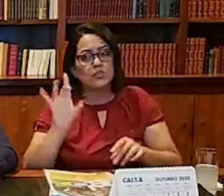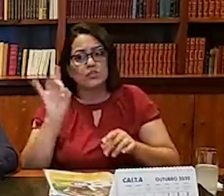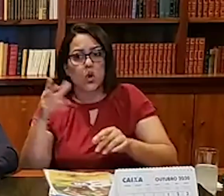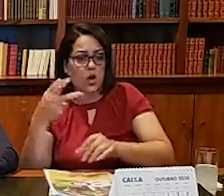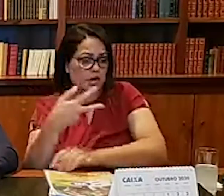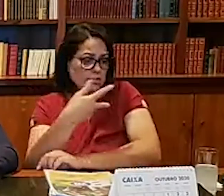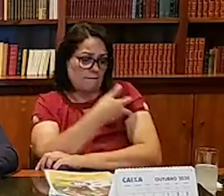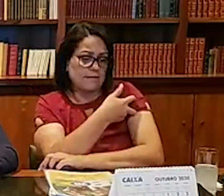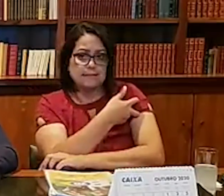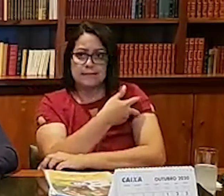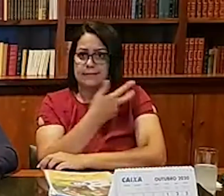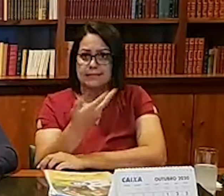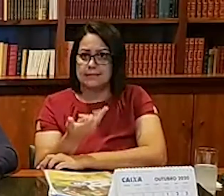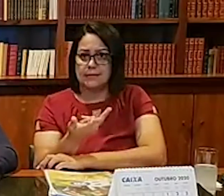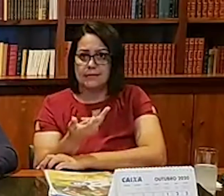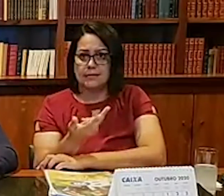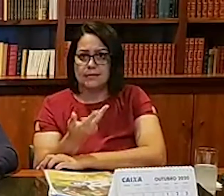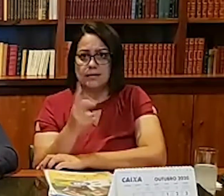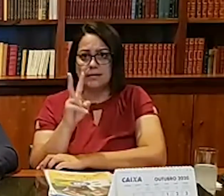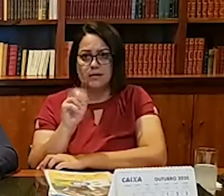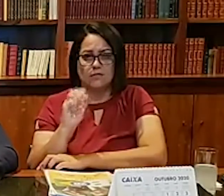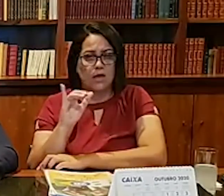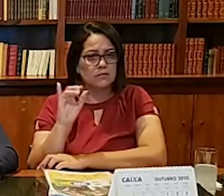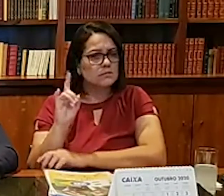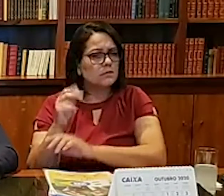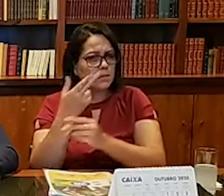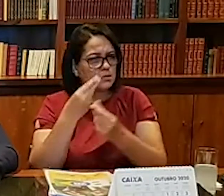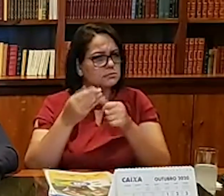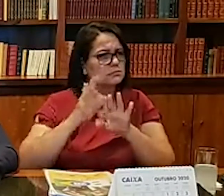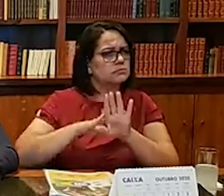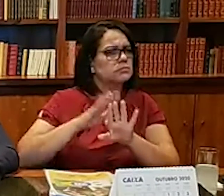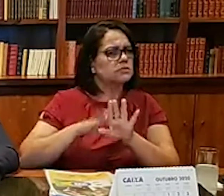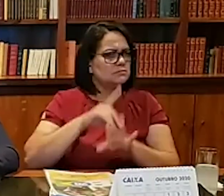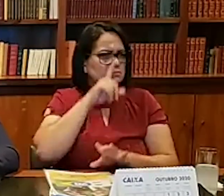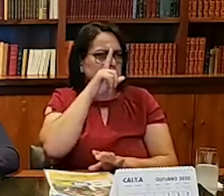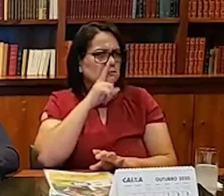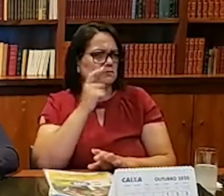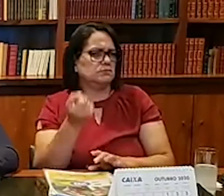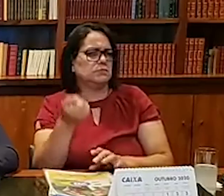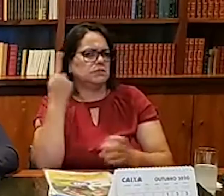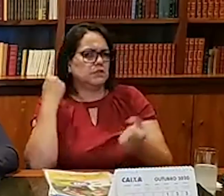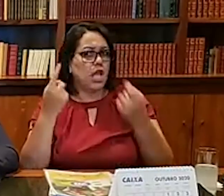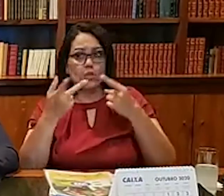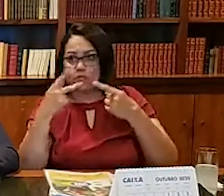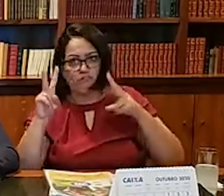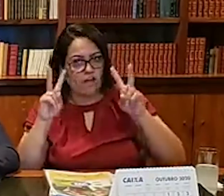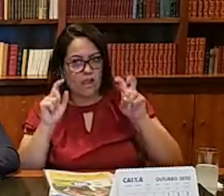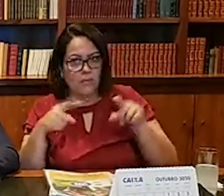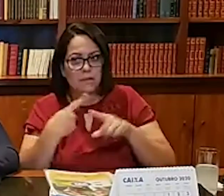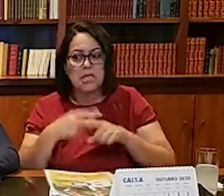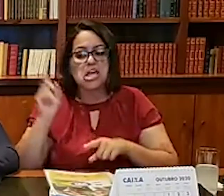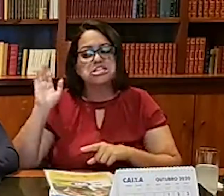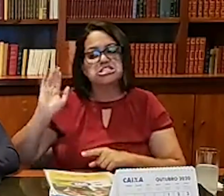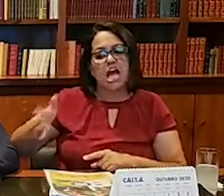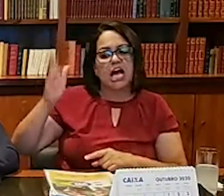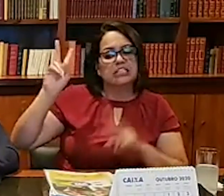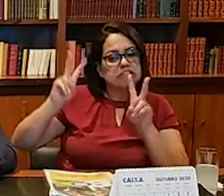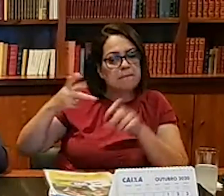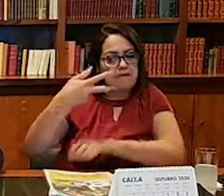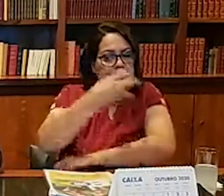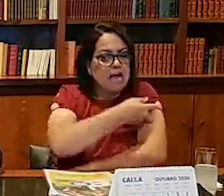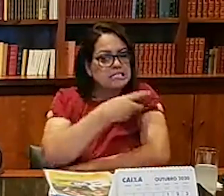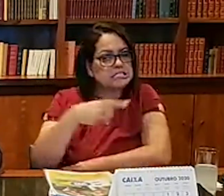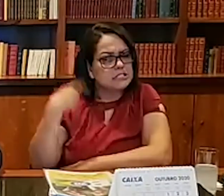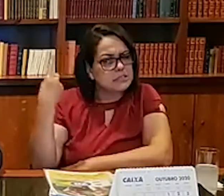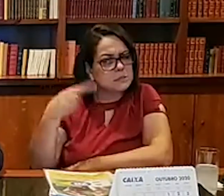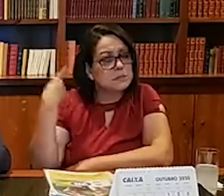e a vacina parece que tem alguma coisa esquisita aparecendo por aí eu não vou falar aqui para evitar polêmica que eu tô politizando a coleção da vacina